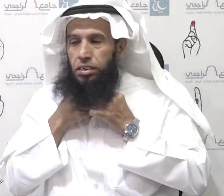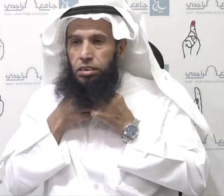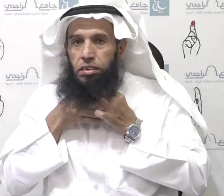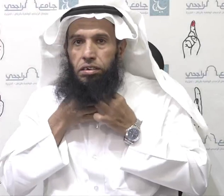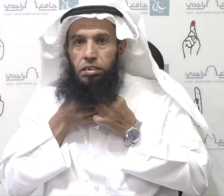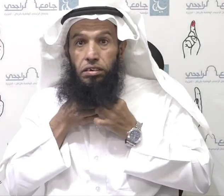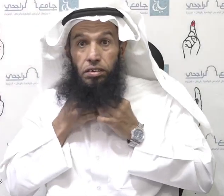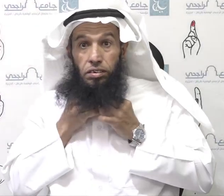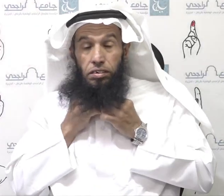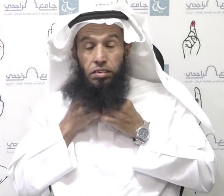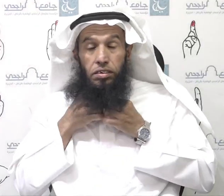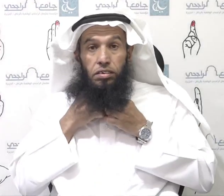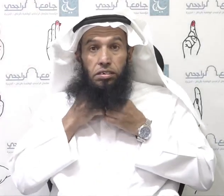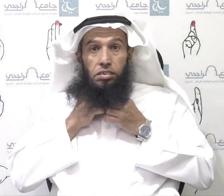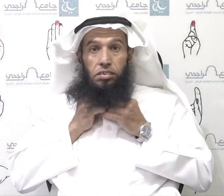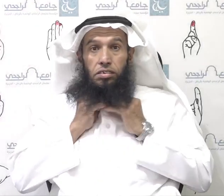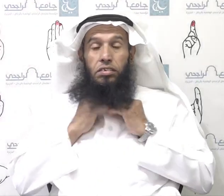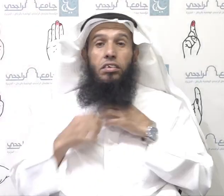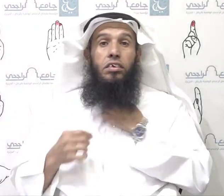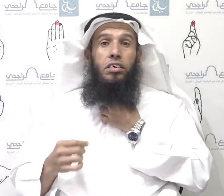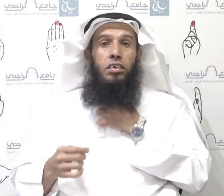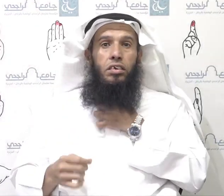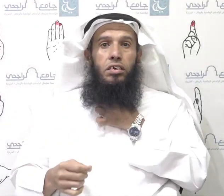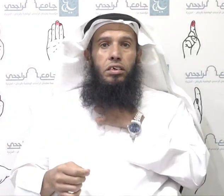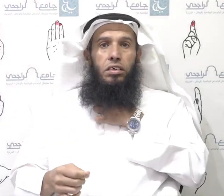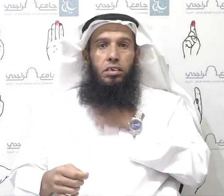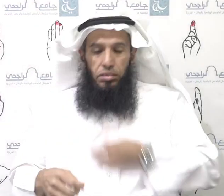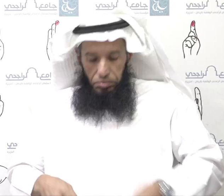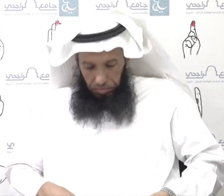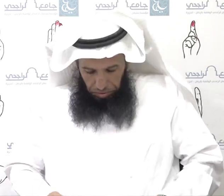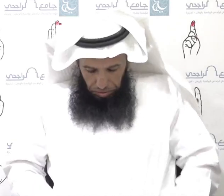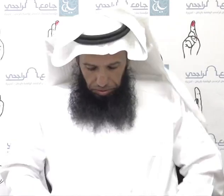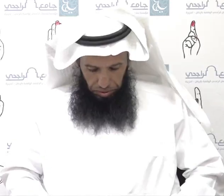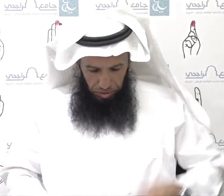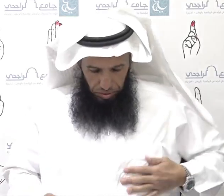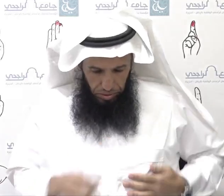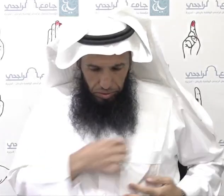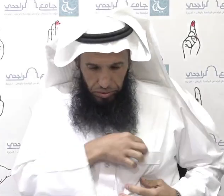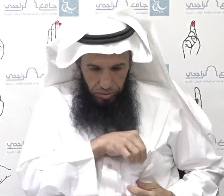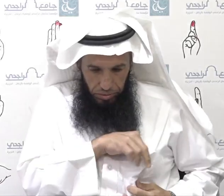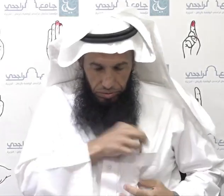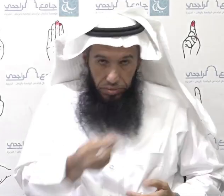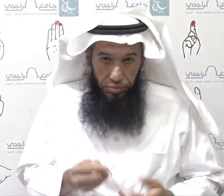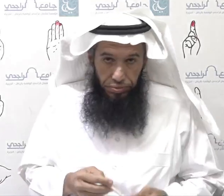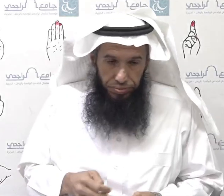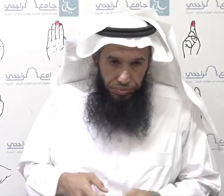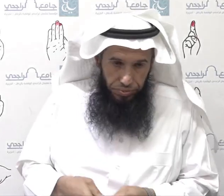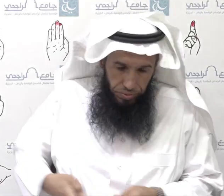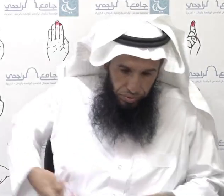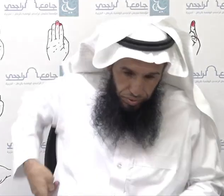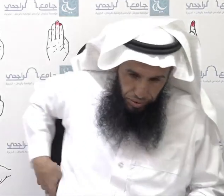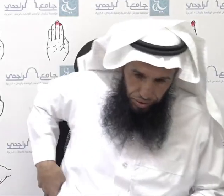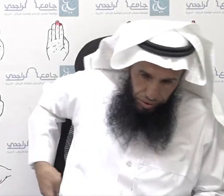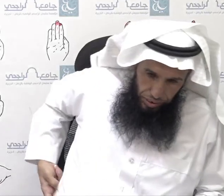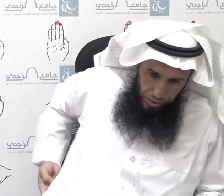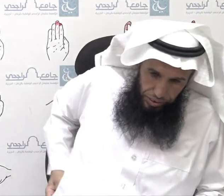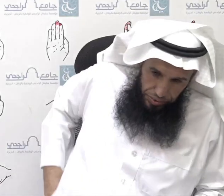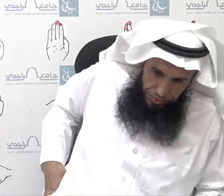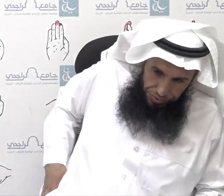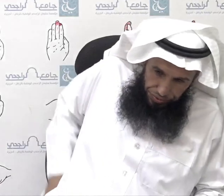السنين والأعوام تتلاح وتتلاحق الأيام تلو الأيام، حتى يكون